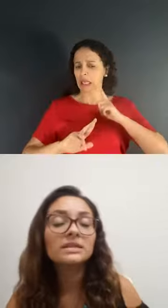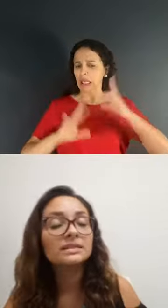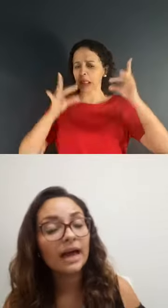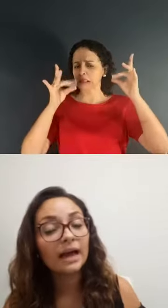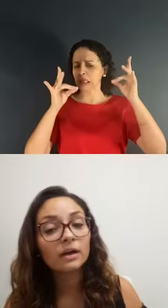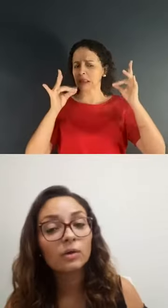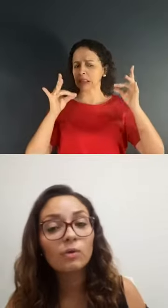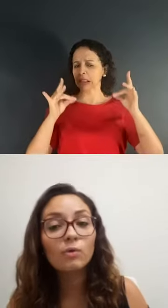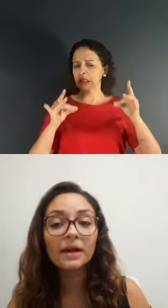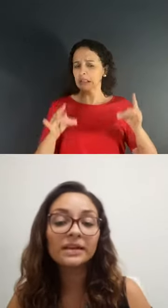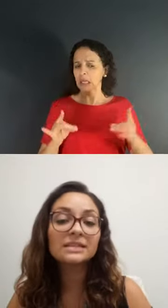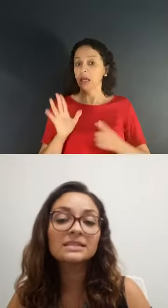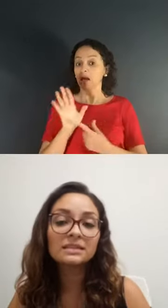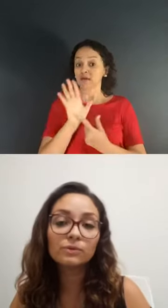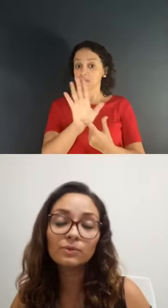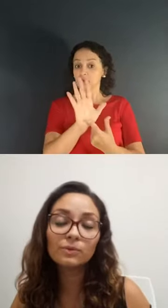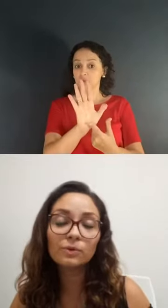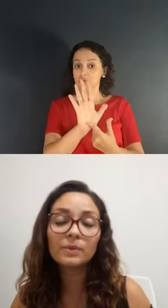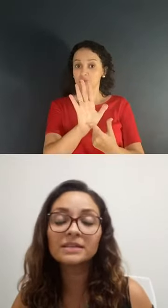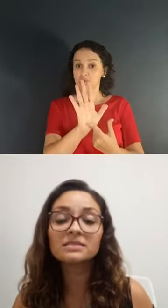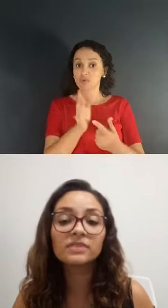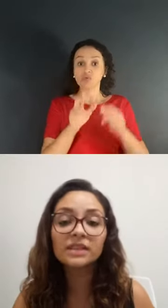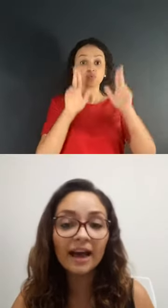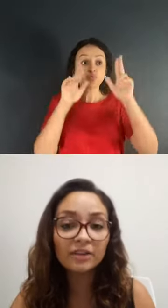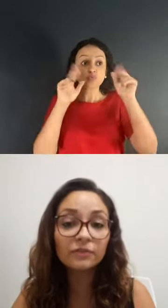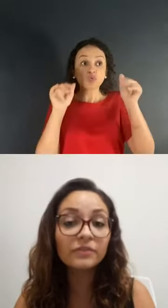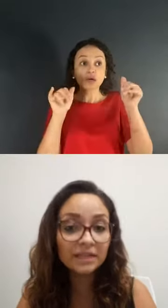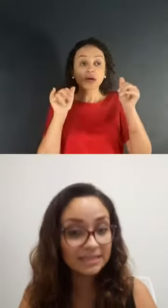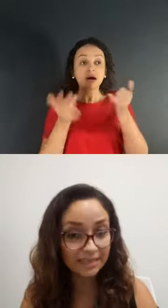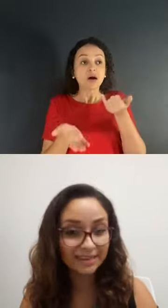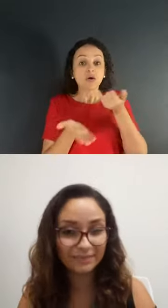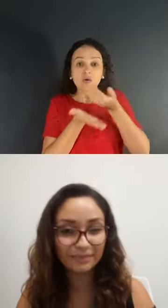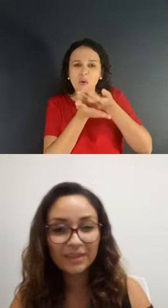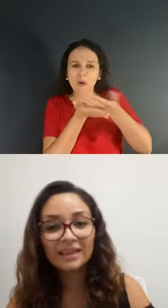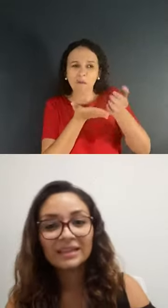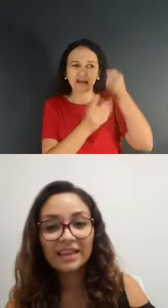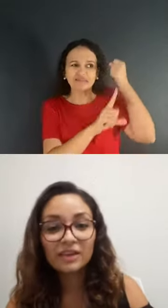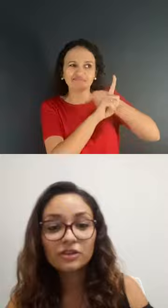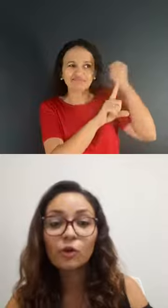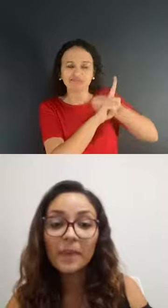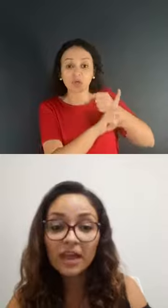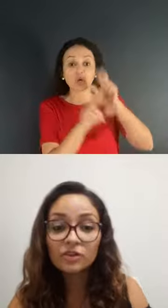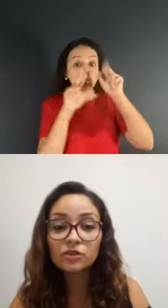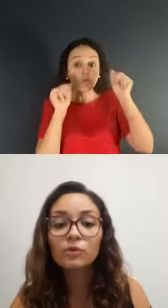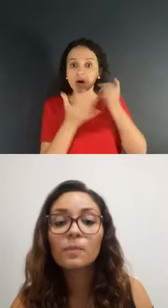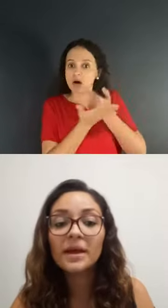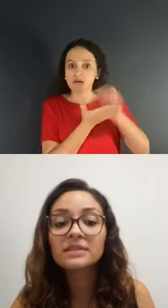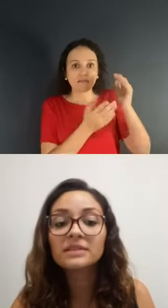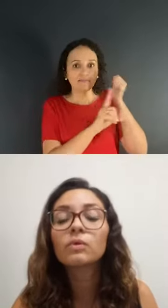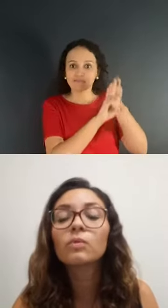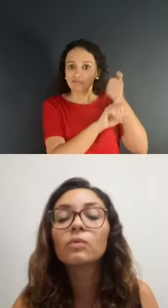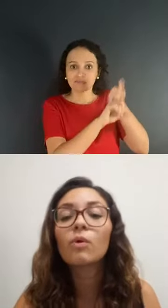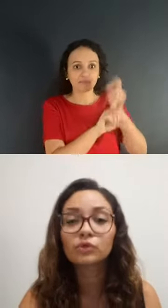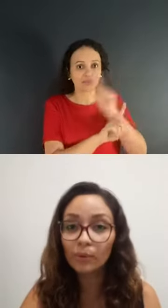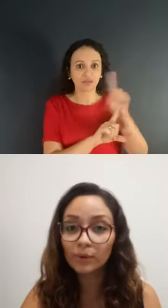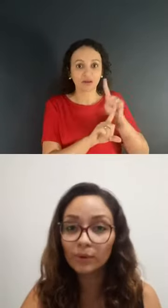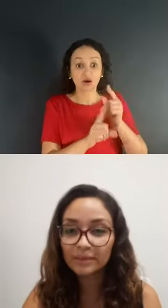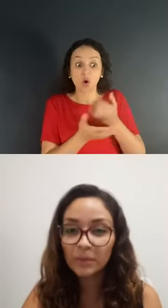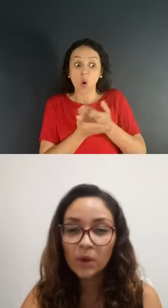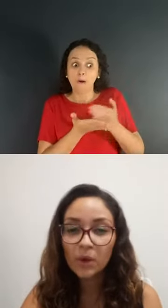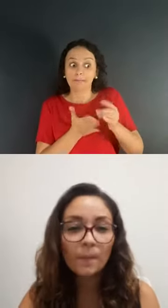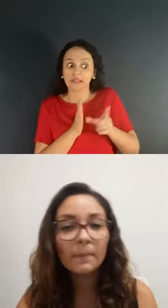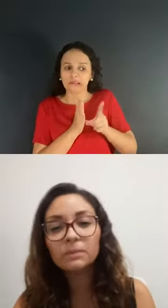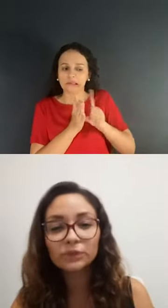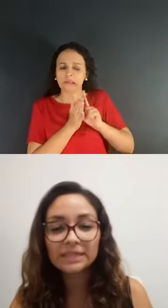vai começar com uma agressividade física, né? Geralmente começa com